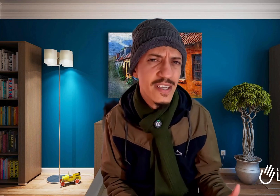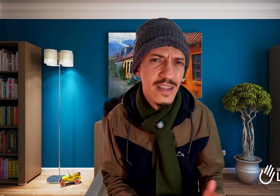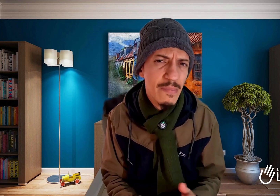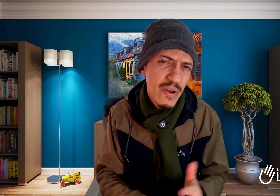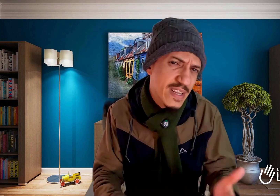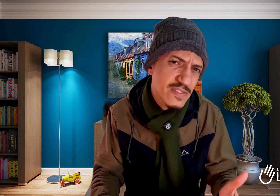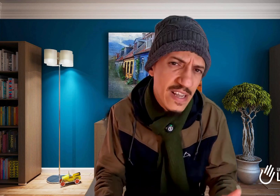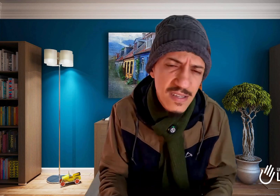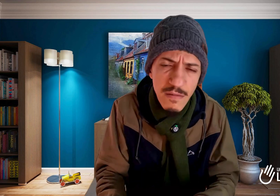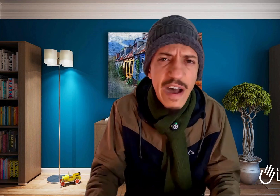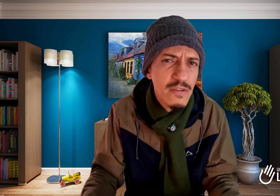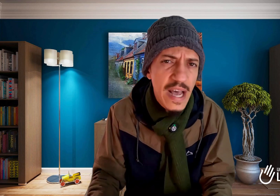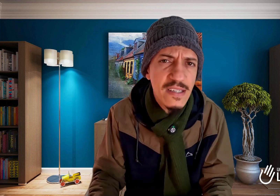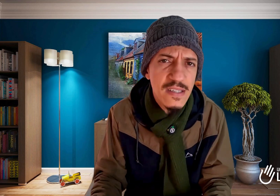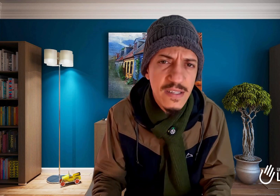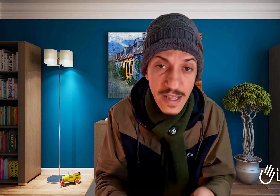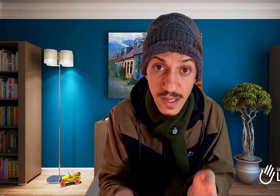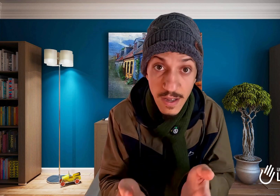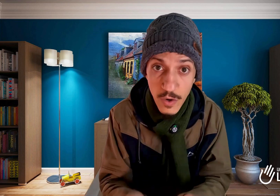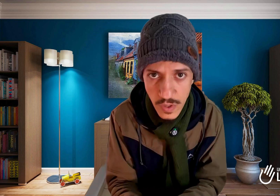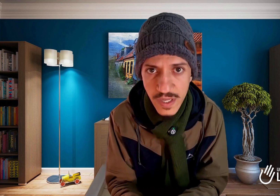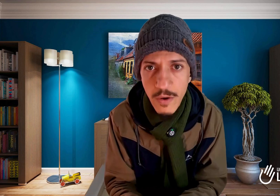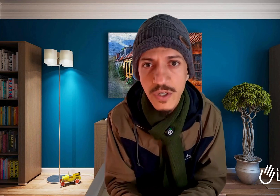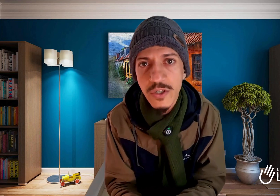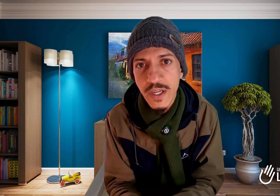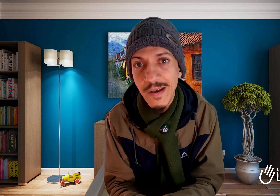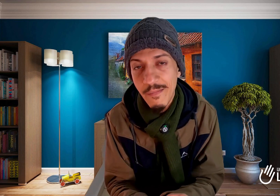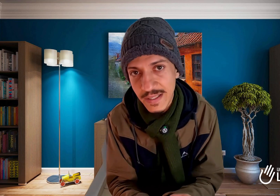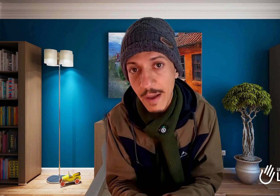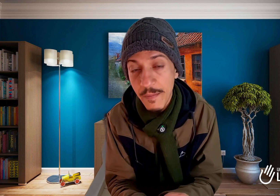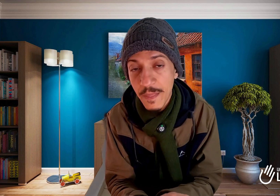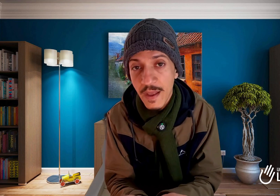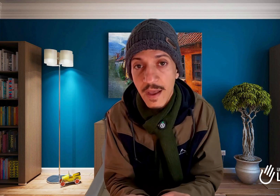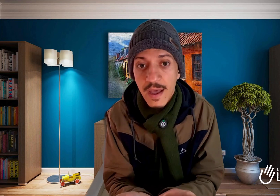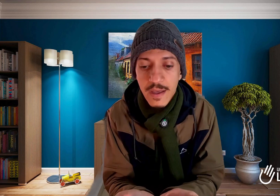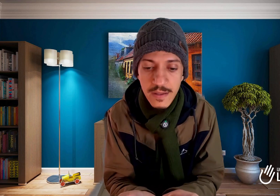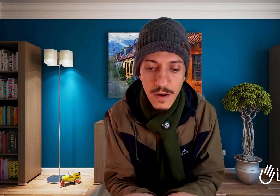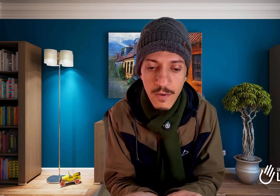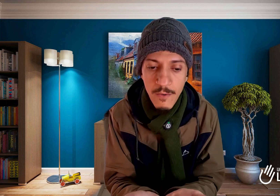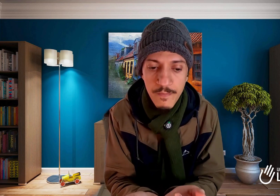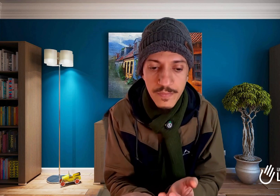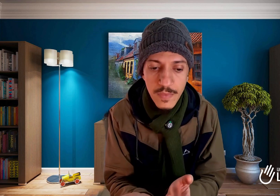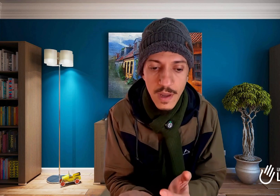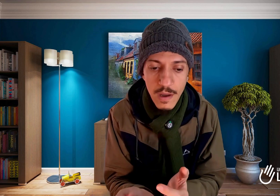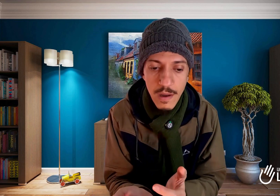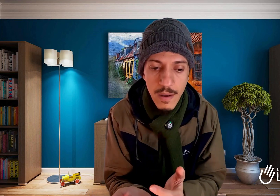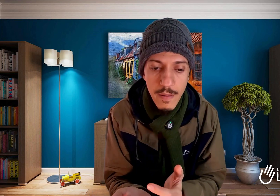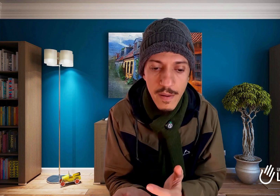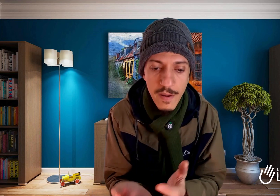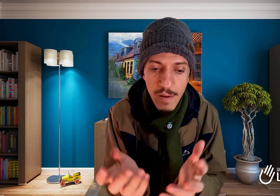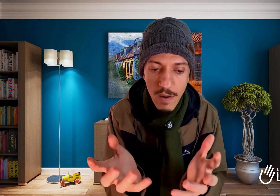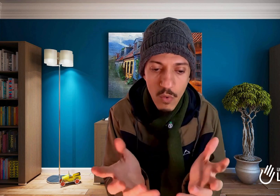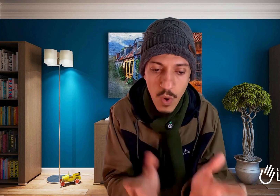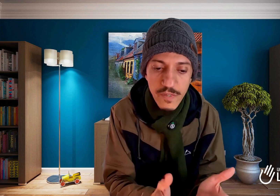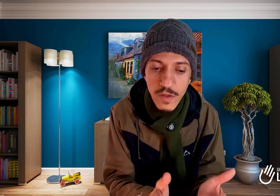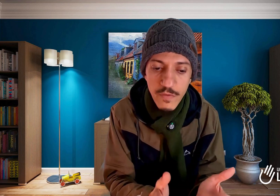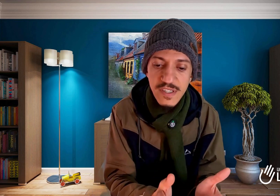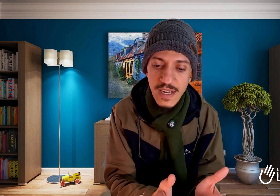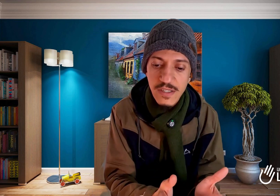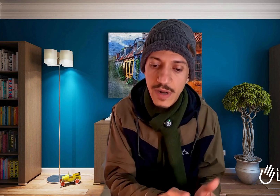maioria das vezes você não vai usar esses sinais no seu dia a dia, percebe? Então, quando você for selecionar